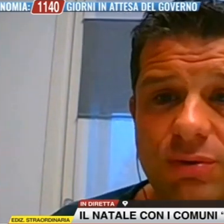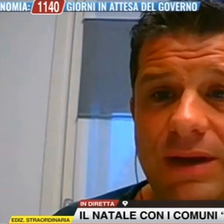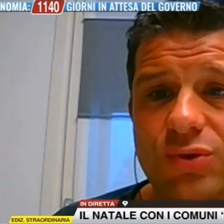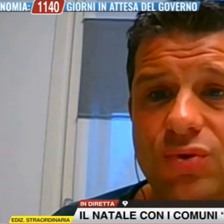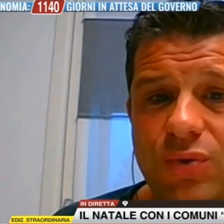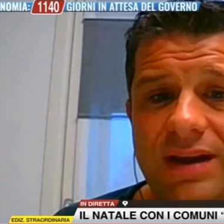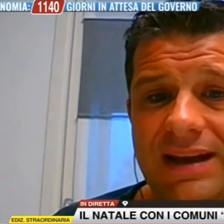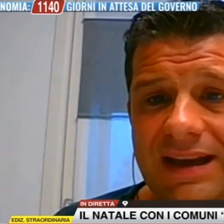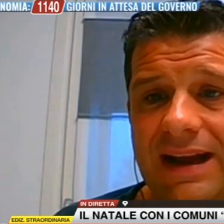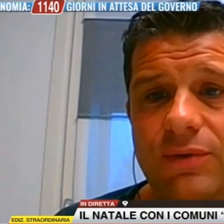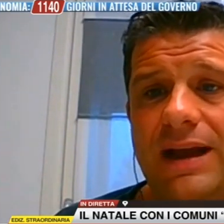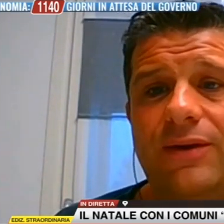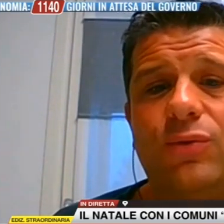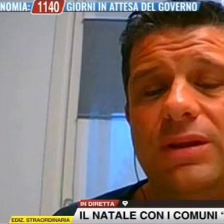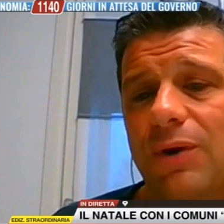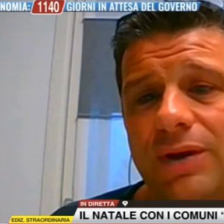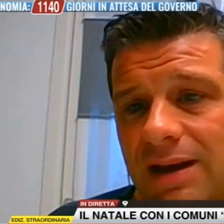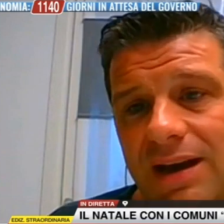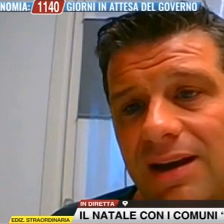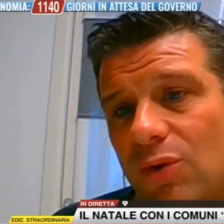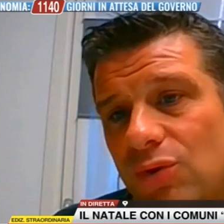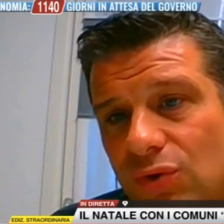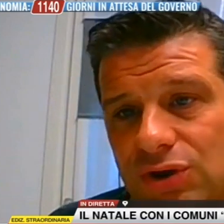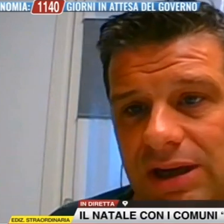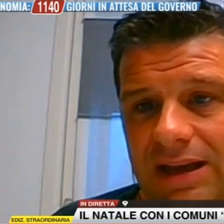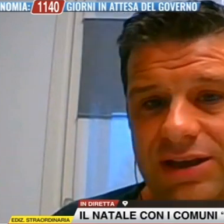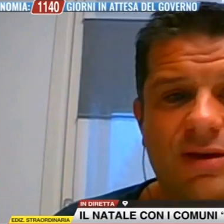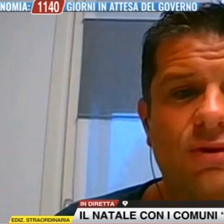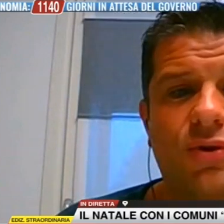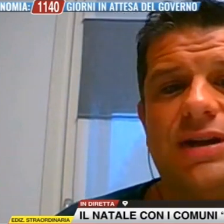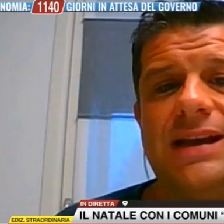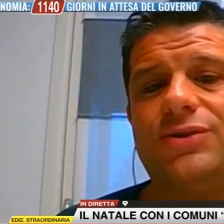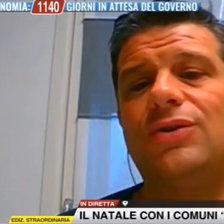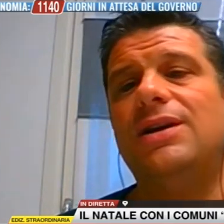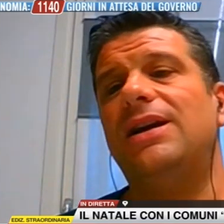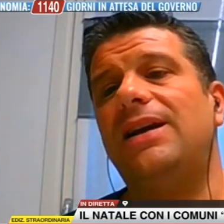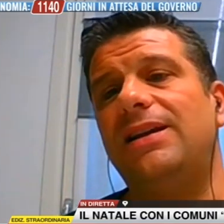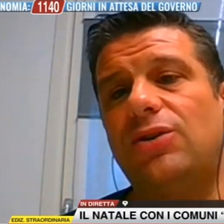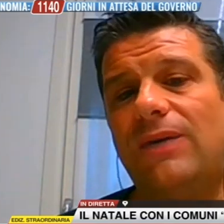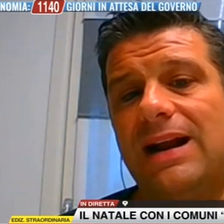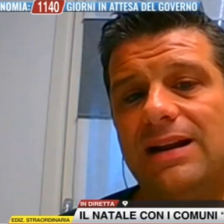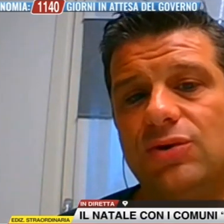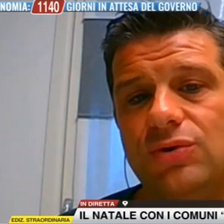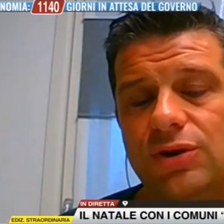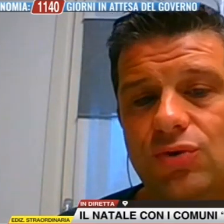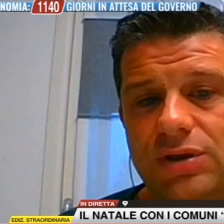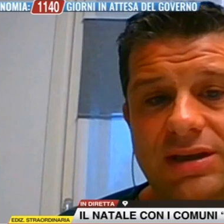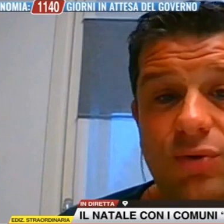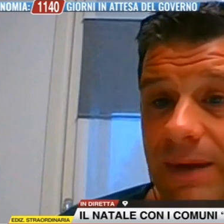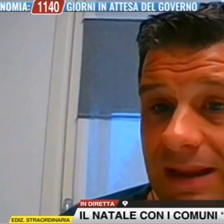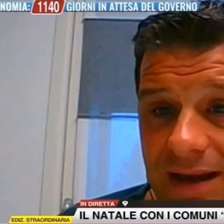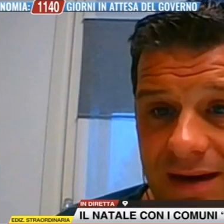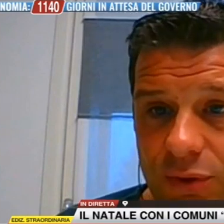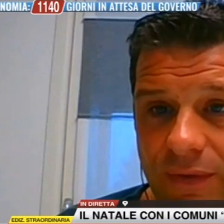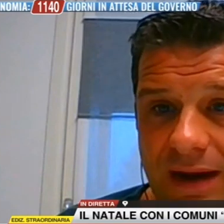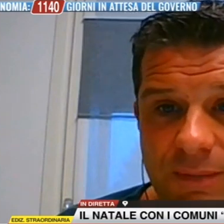questo momento sono quelli che creano il danno. Quindi poi ognuno cerca con il buon senso di trovare la soluzione giusta.